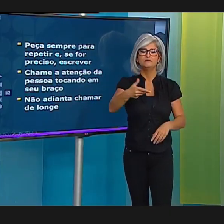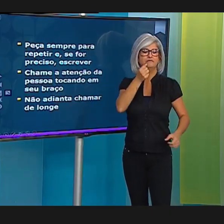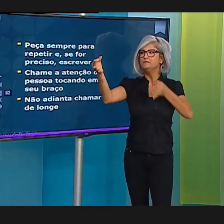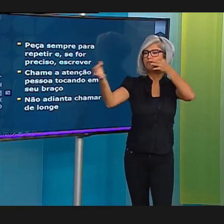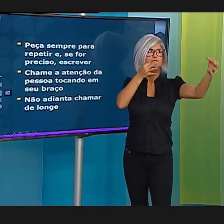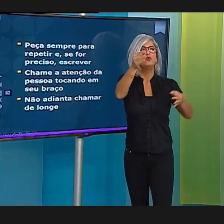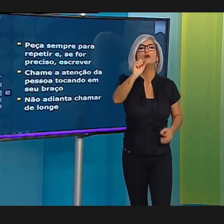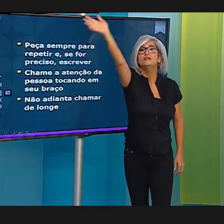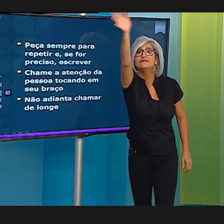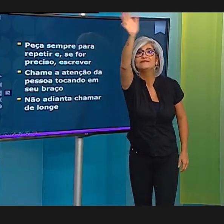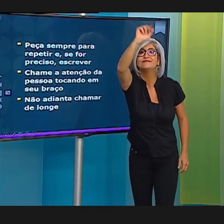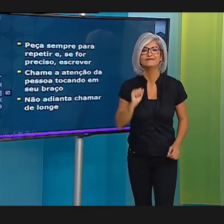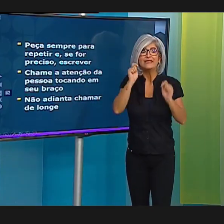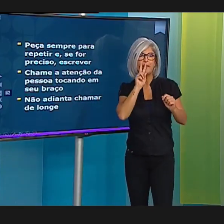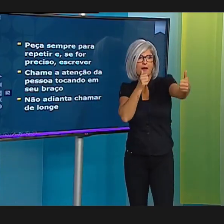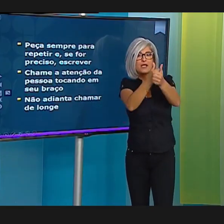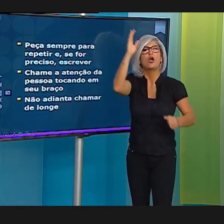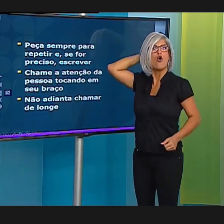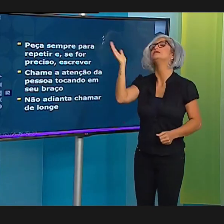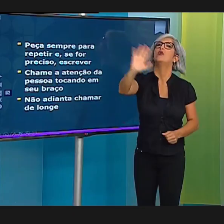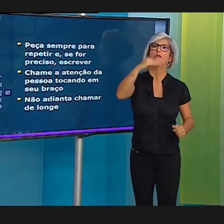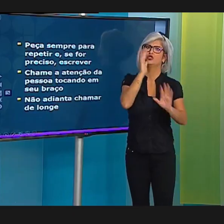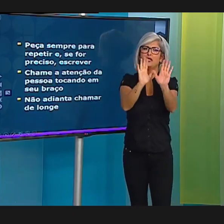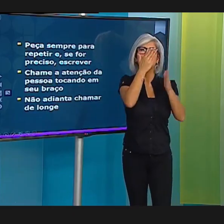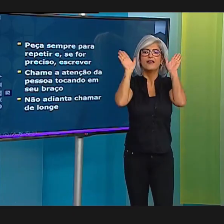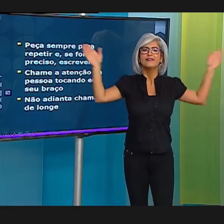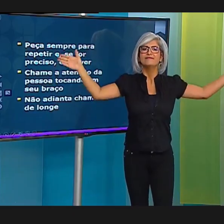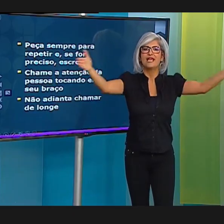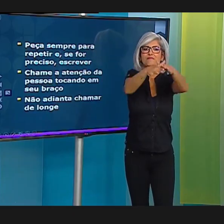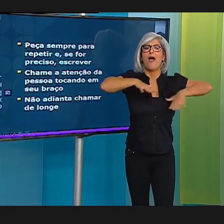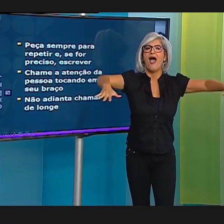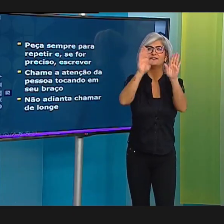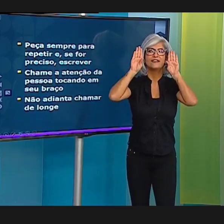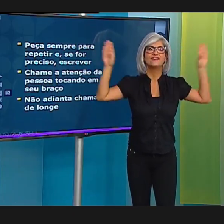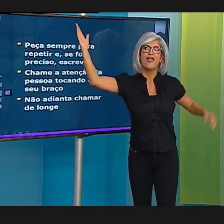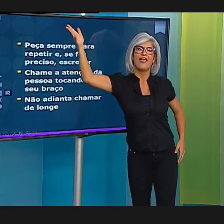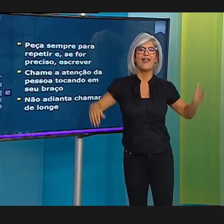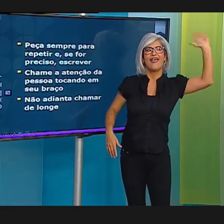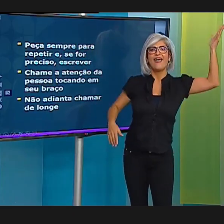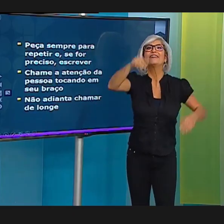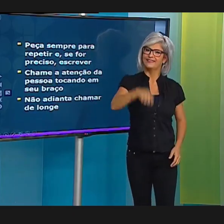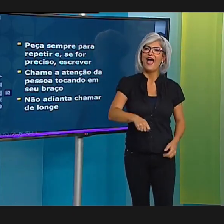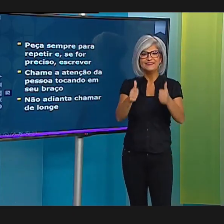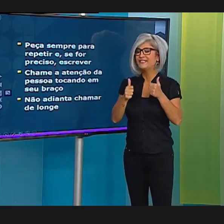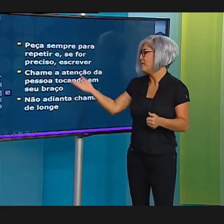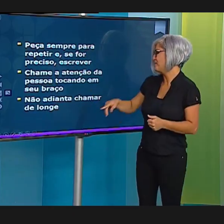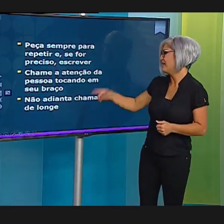Ou procure então se aproximar, se aproveitar desse ambiente visual, pois o surdo tem uma boa visibilidade do espaço, nós ocupamos todo esse espaço aqui de visibilidade, então nós conseguimos perceber dessa